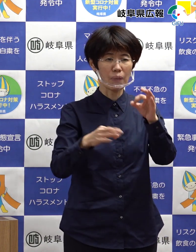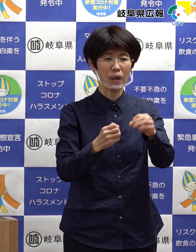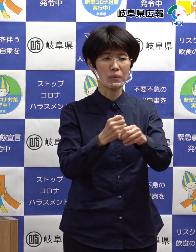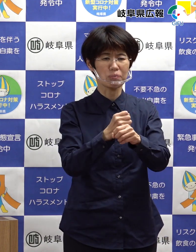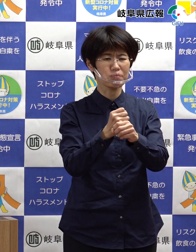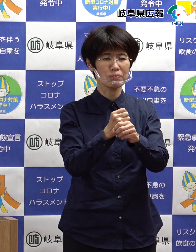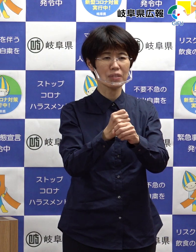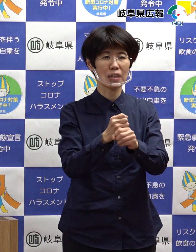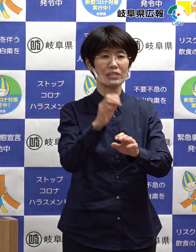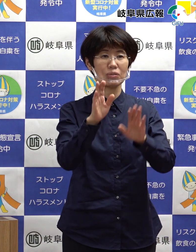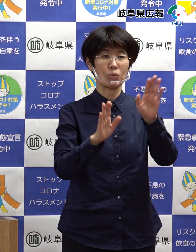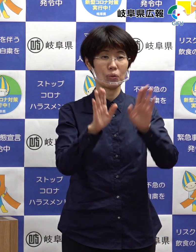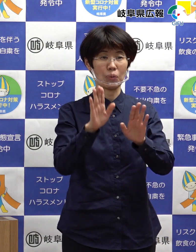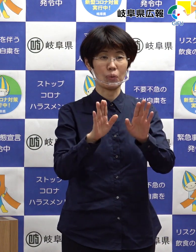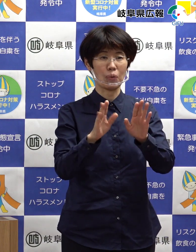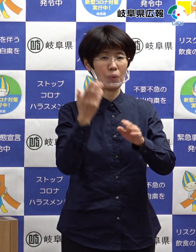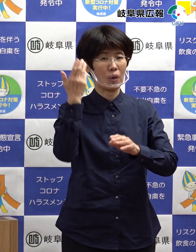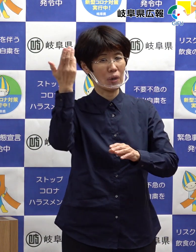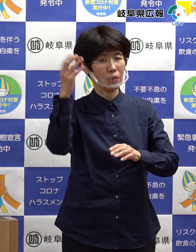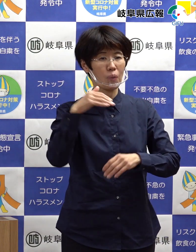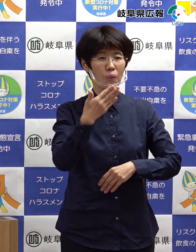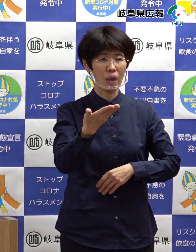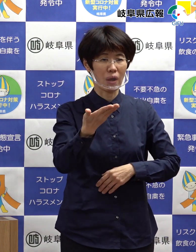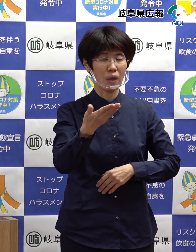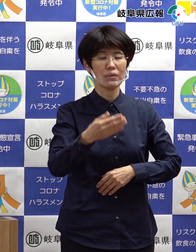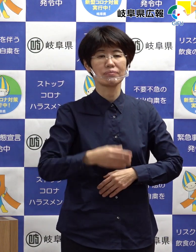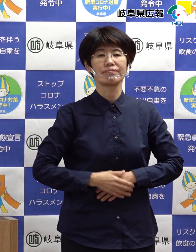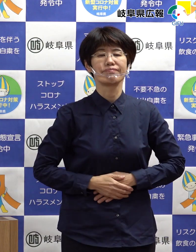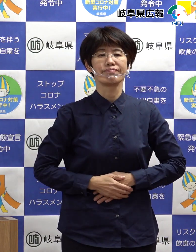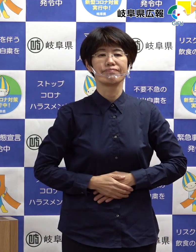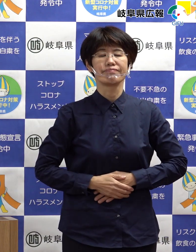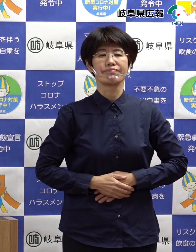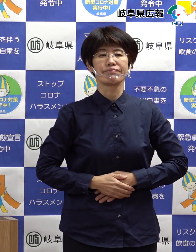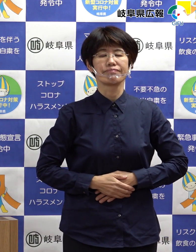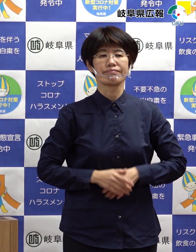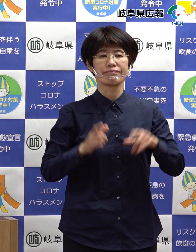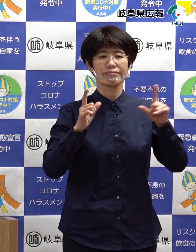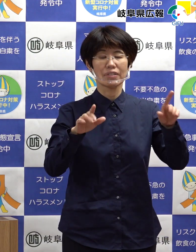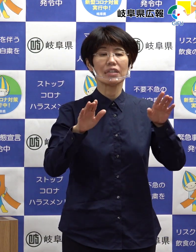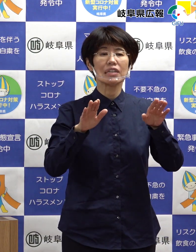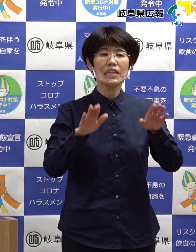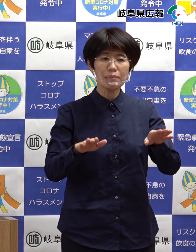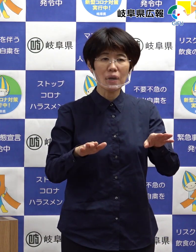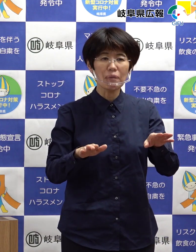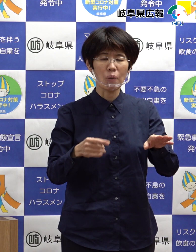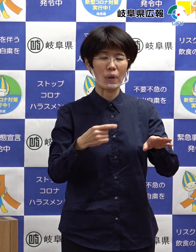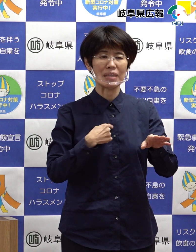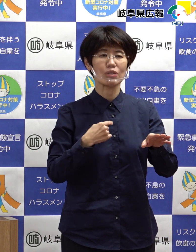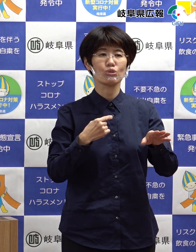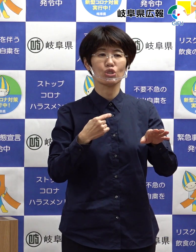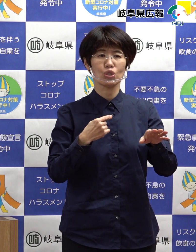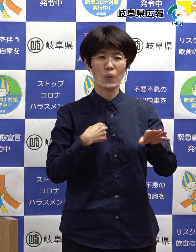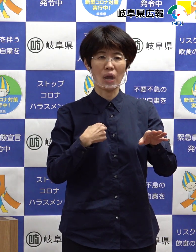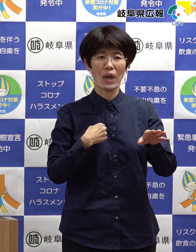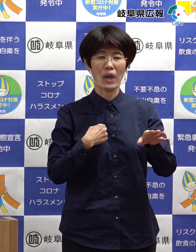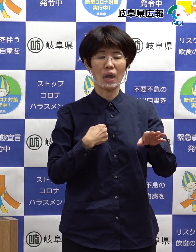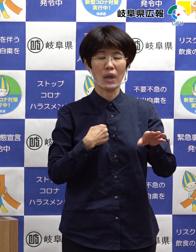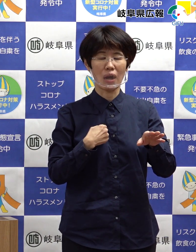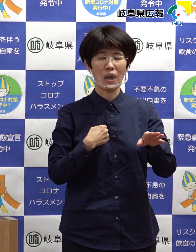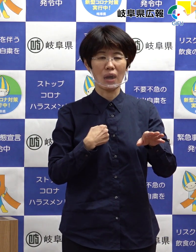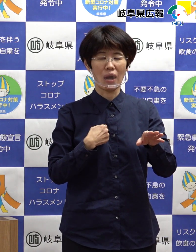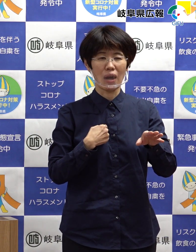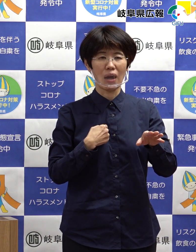できないというような形になる可能性もあるんでしょうか。 今私はそこまでそのあらかじめです